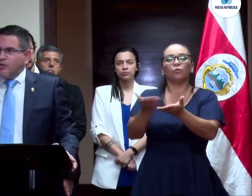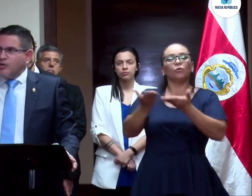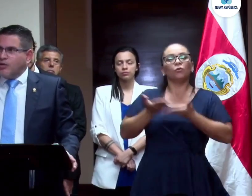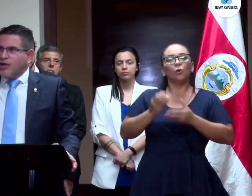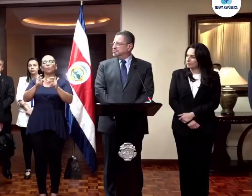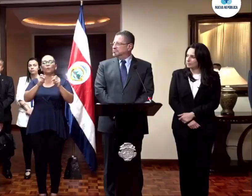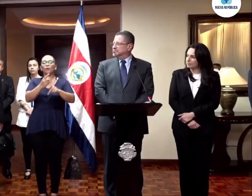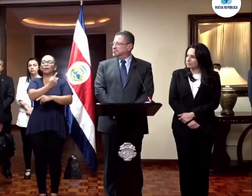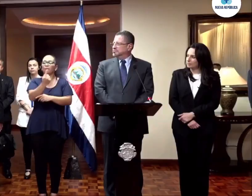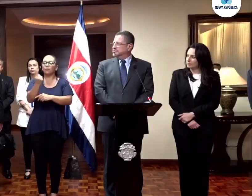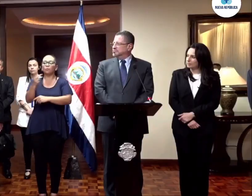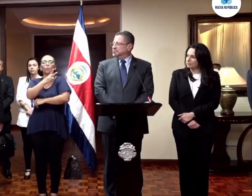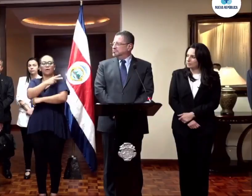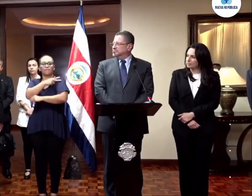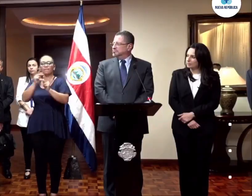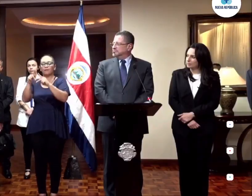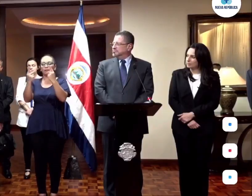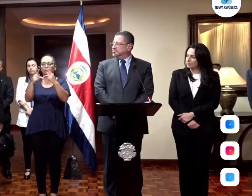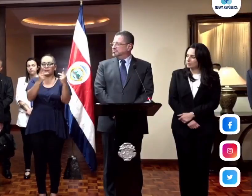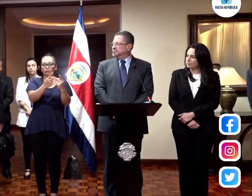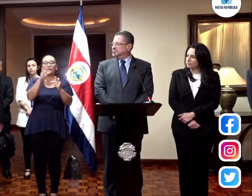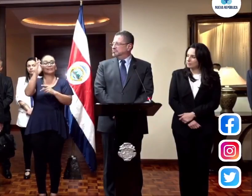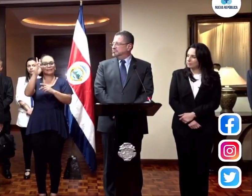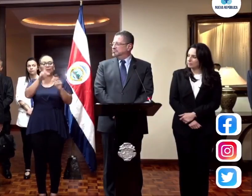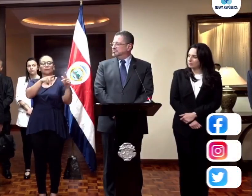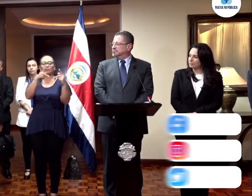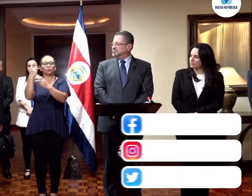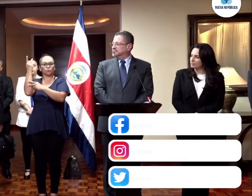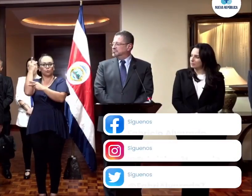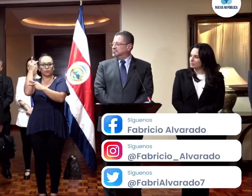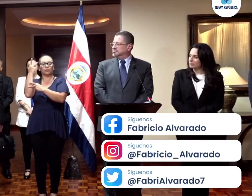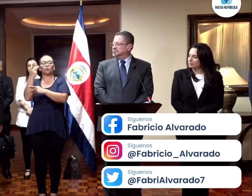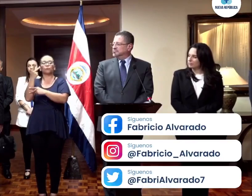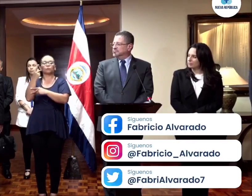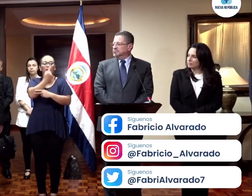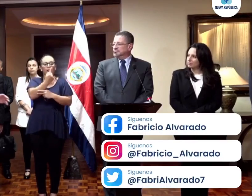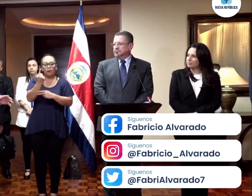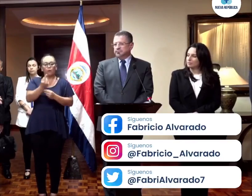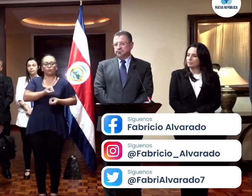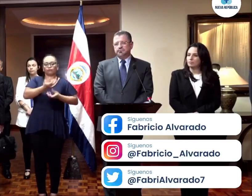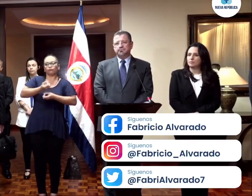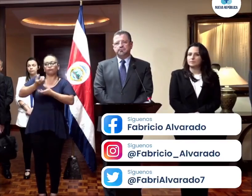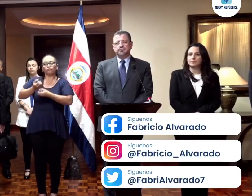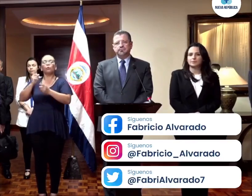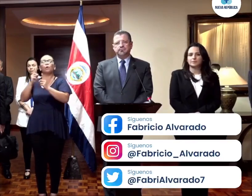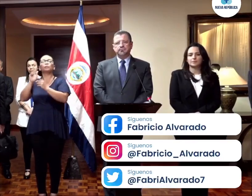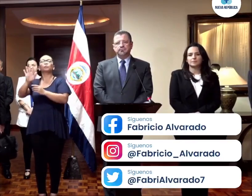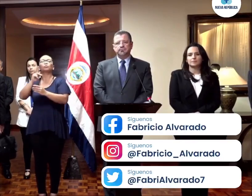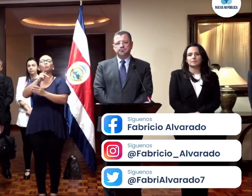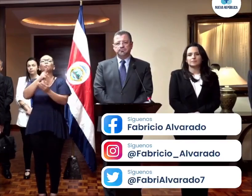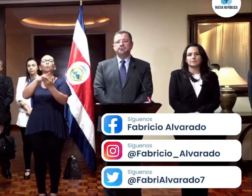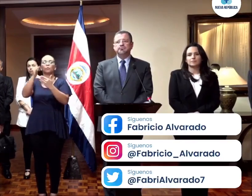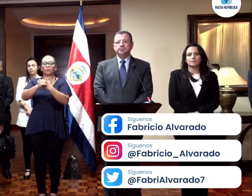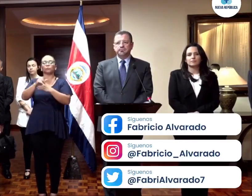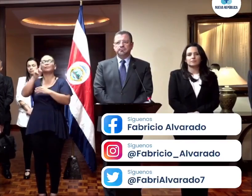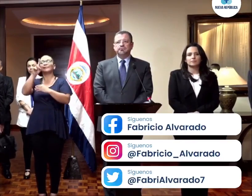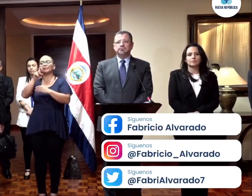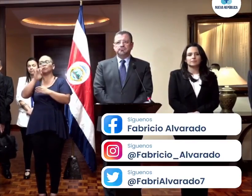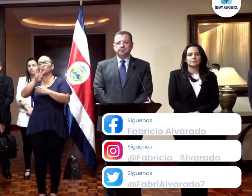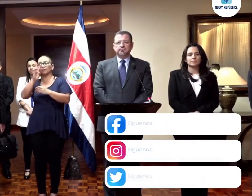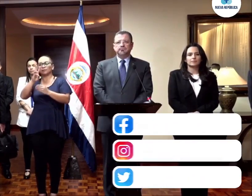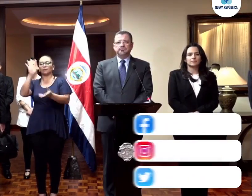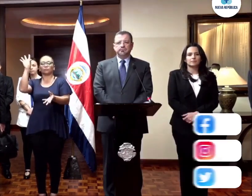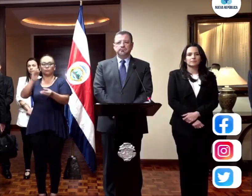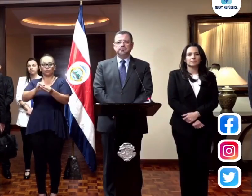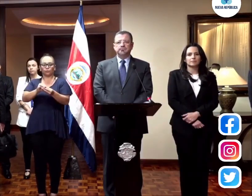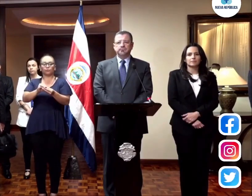cada uno de los jefes de fracción de los 6 partidos políticos exponer cuáles eran los proyectos, 146 en total, que expusimos